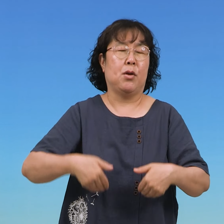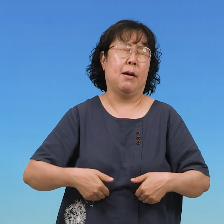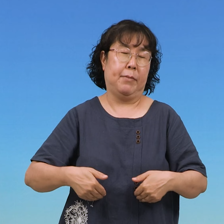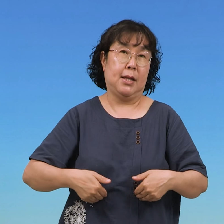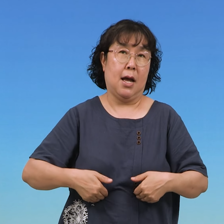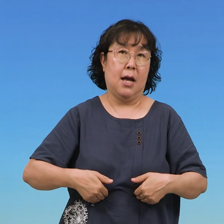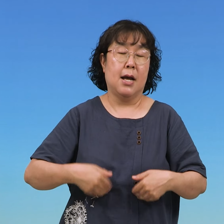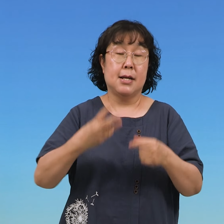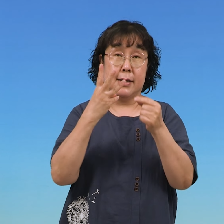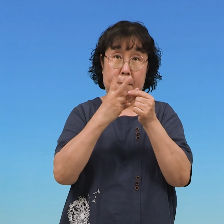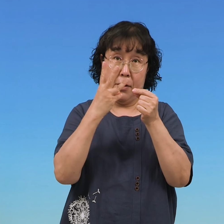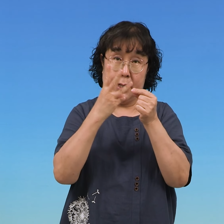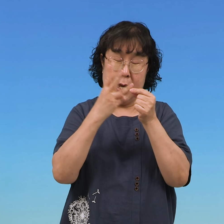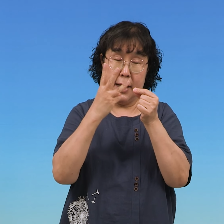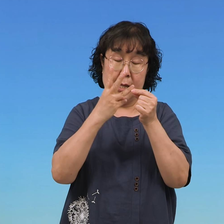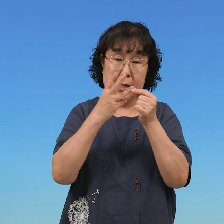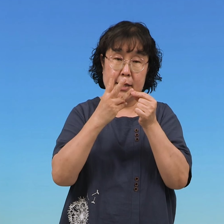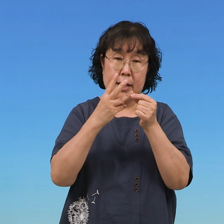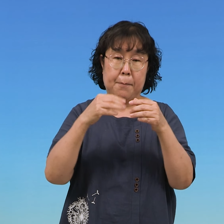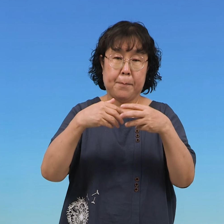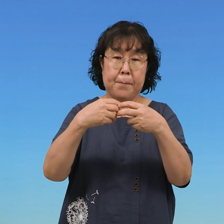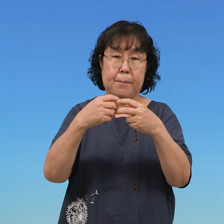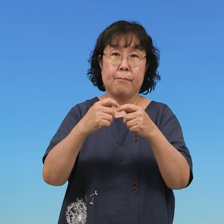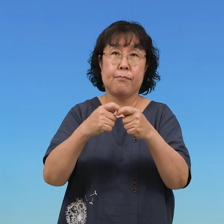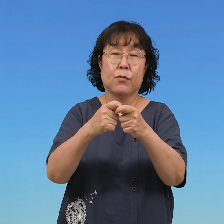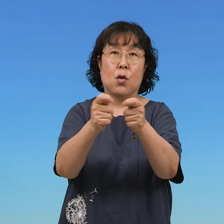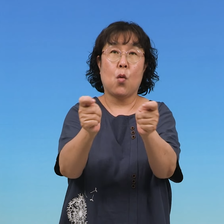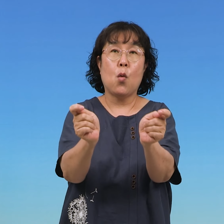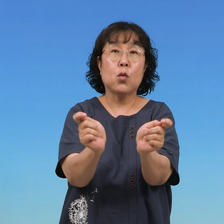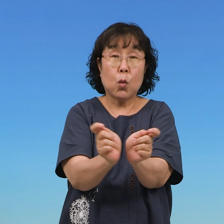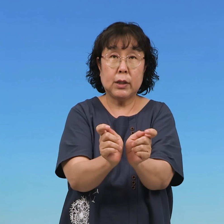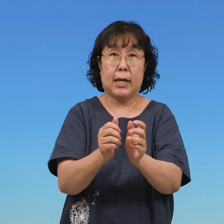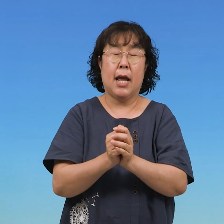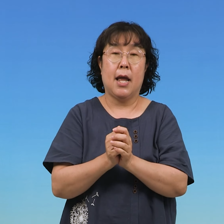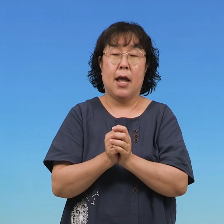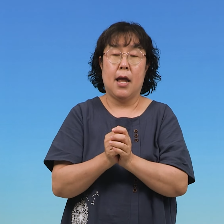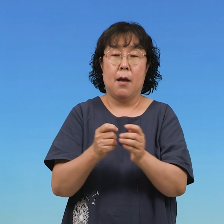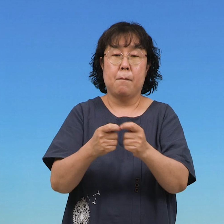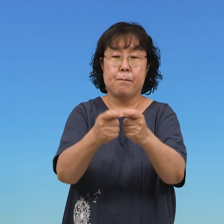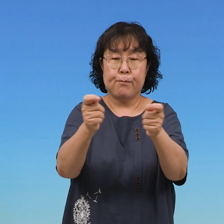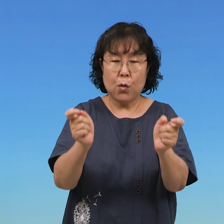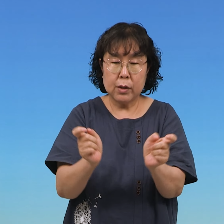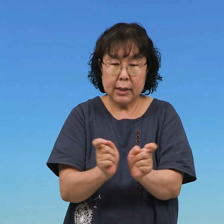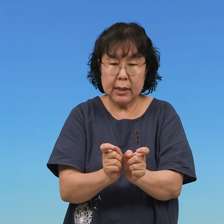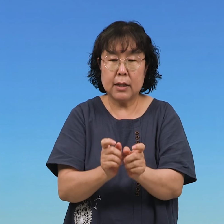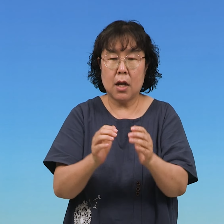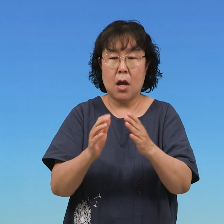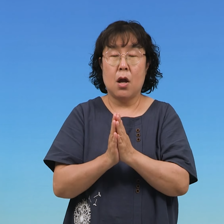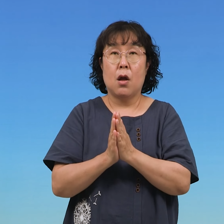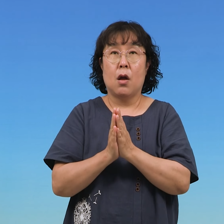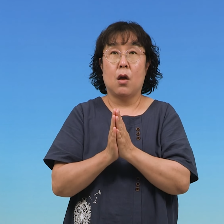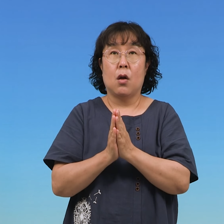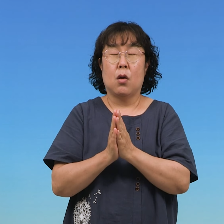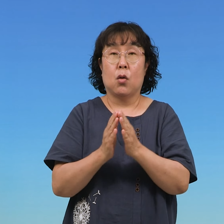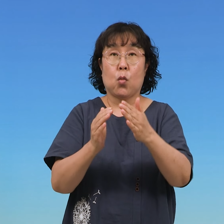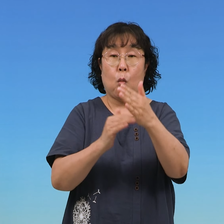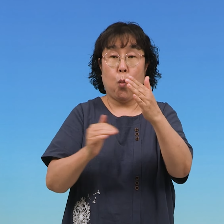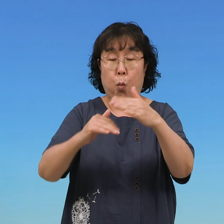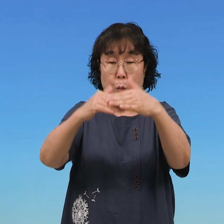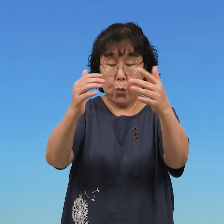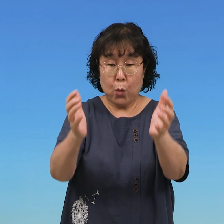꼽았고요. 그 다음에 세 번째 항목은 공동체성 회복훈련입니다. 결혼을 절대 혼자